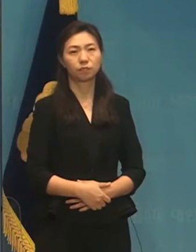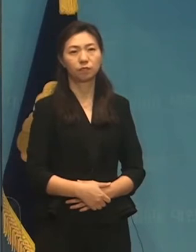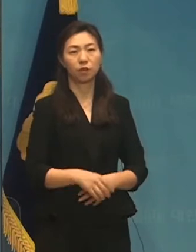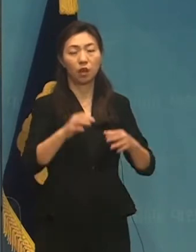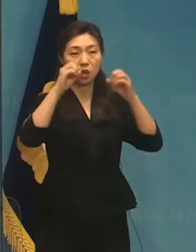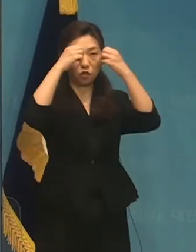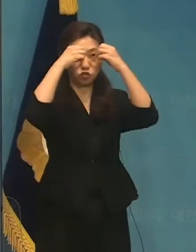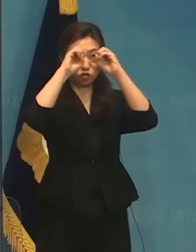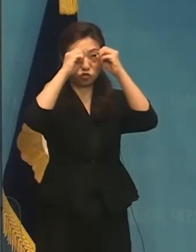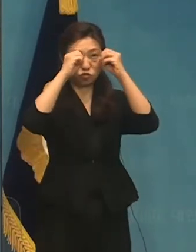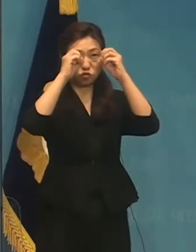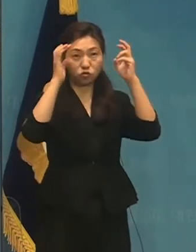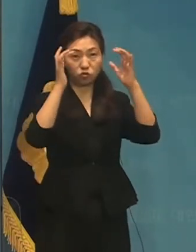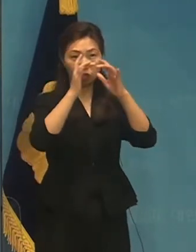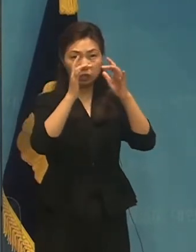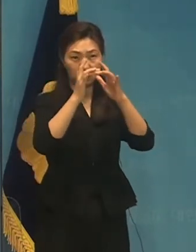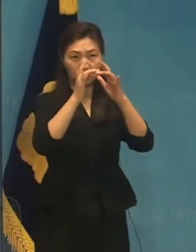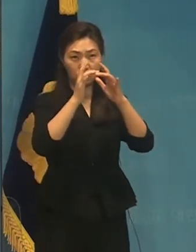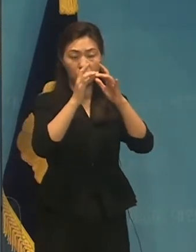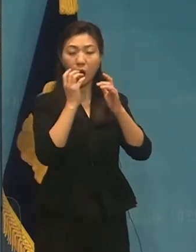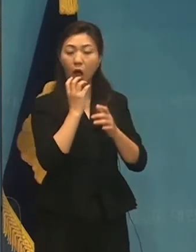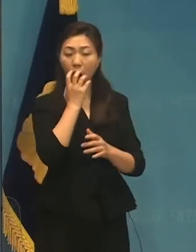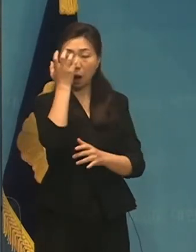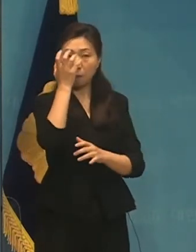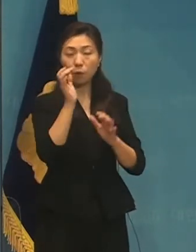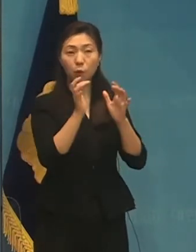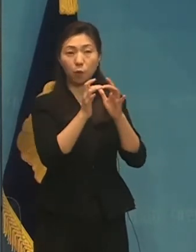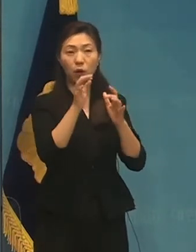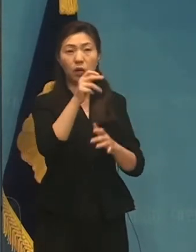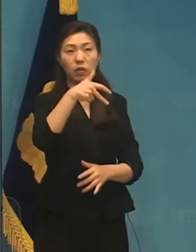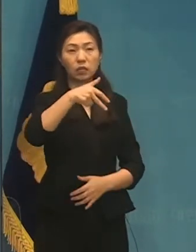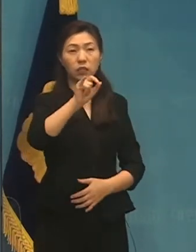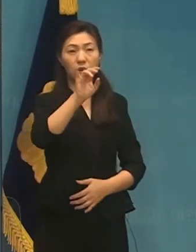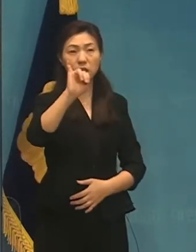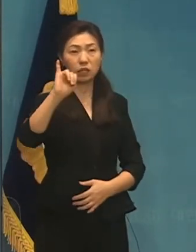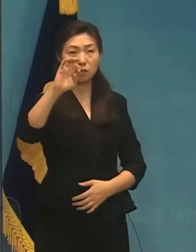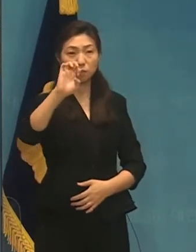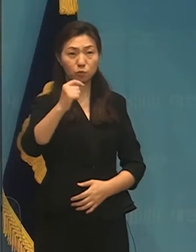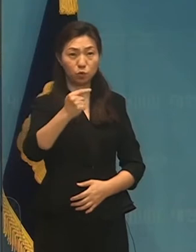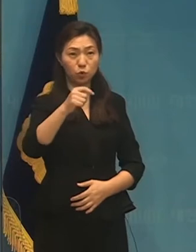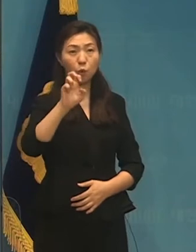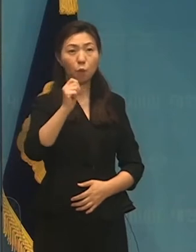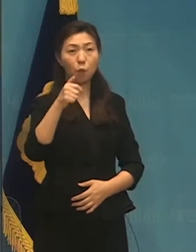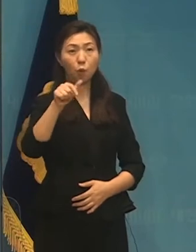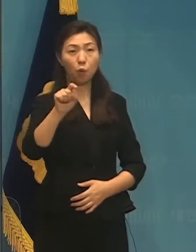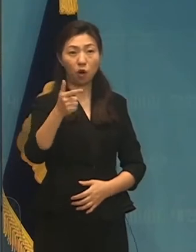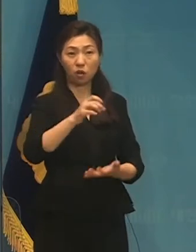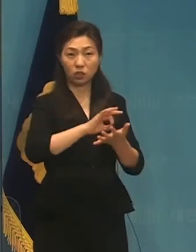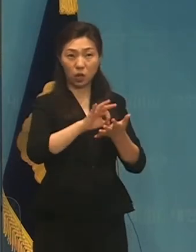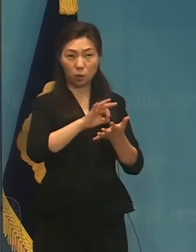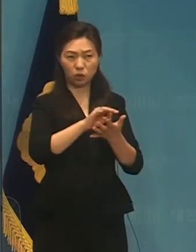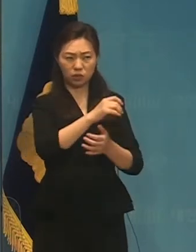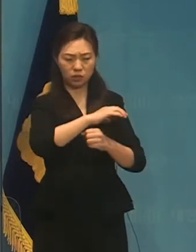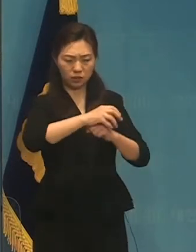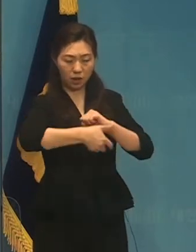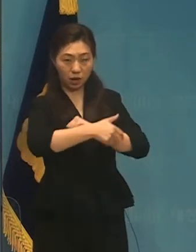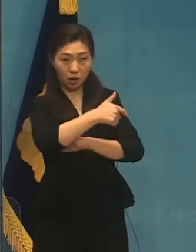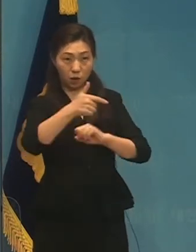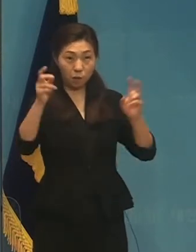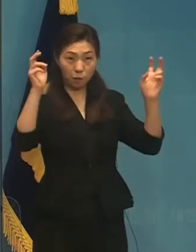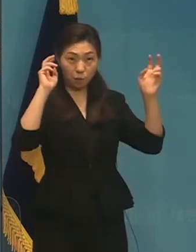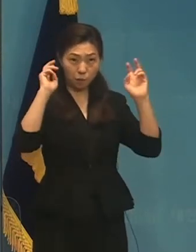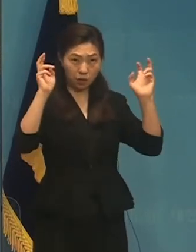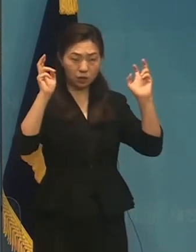구글, 애플, JP모건 제이스 등 세계적인 기업들은 기업 대안을